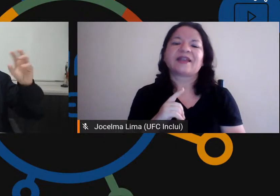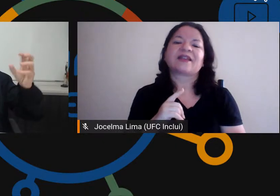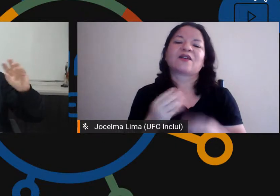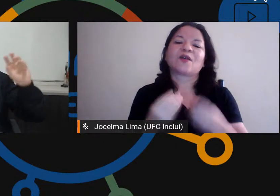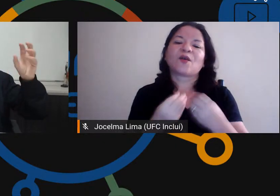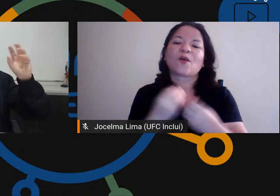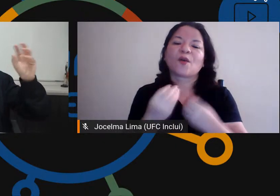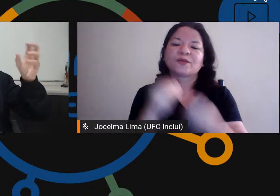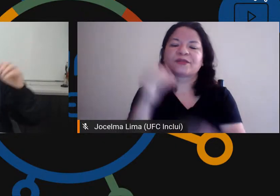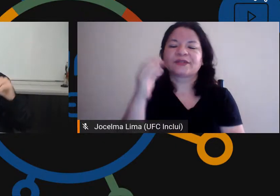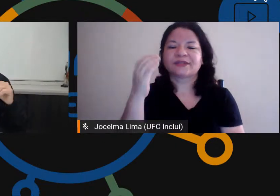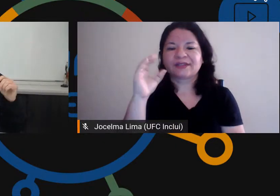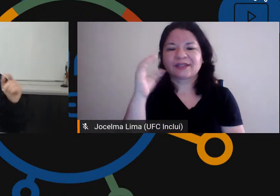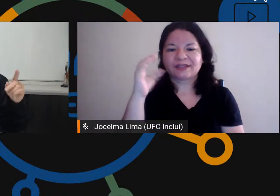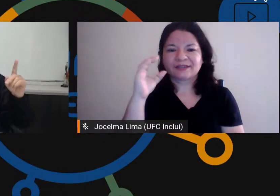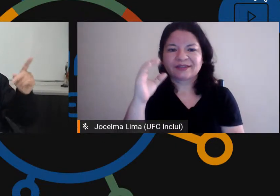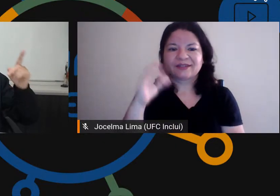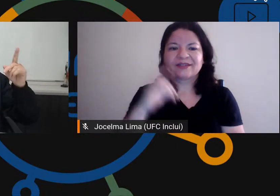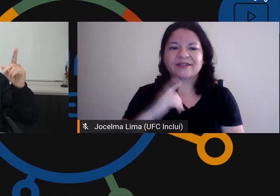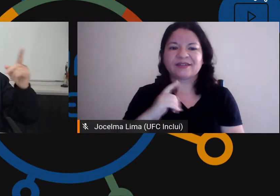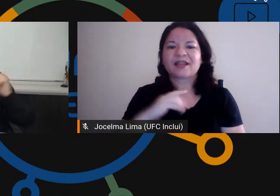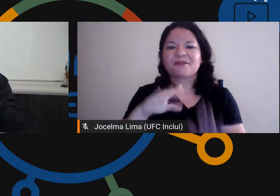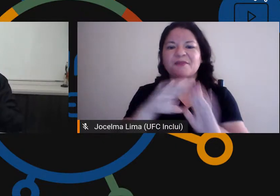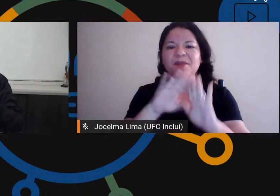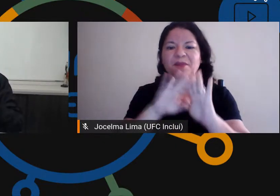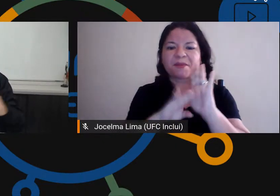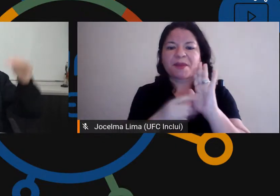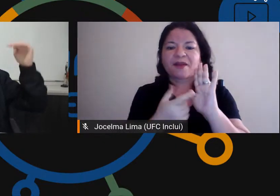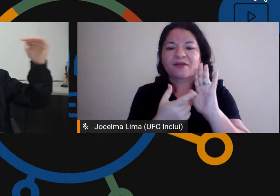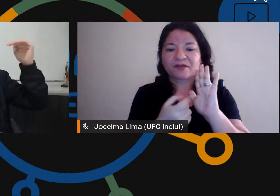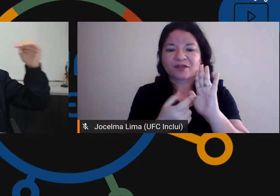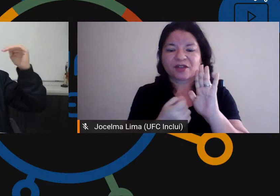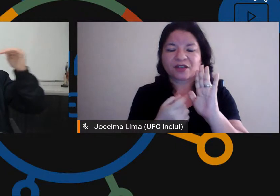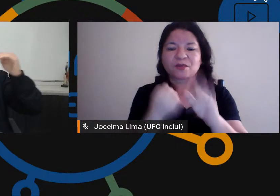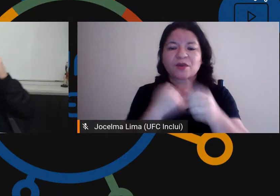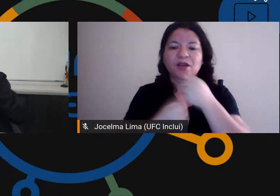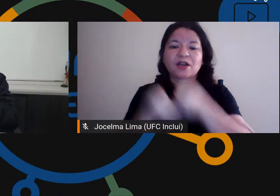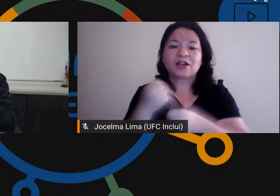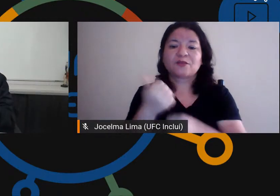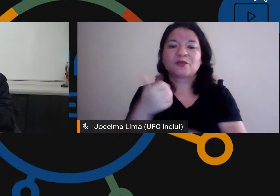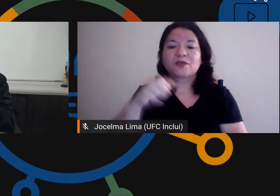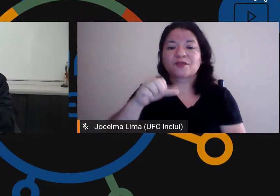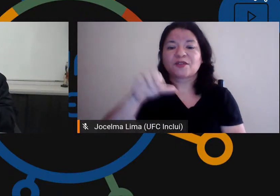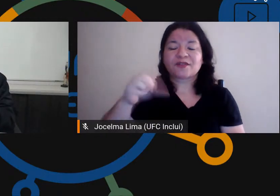da aproximadamente 20º lugar em 1996 e temos caído